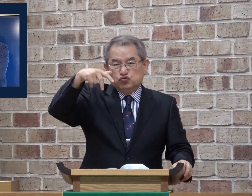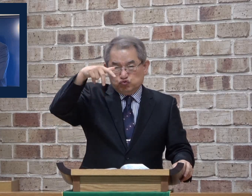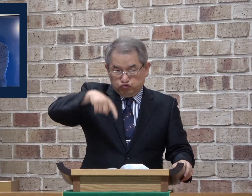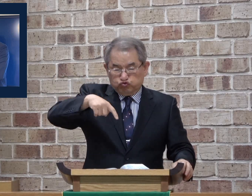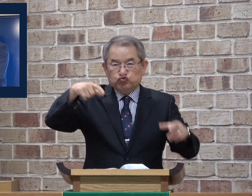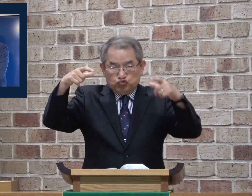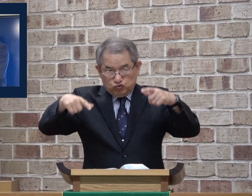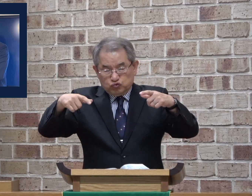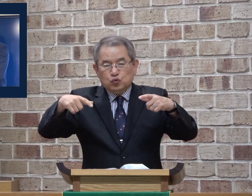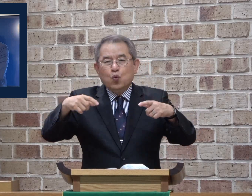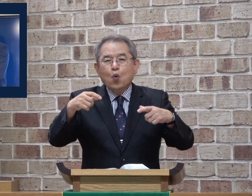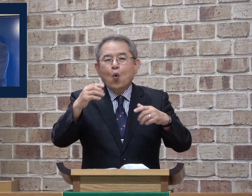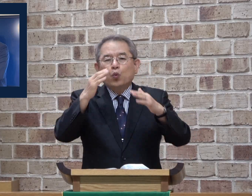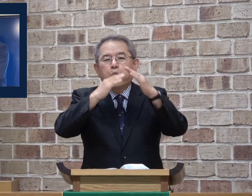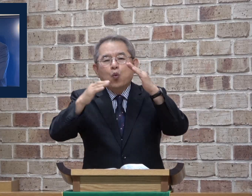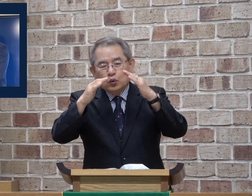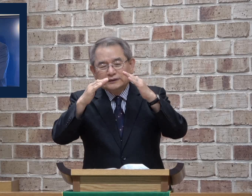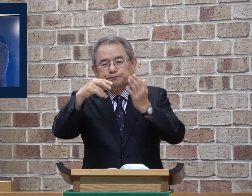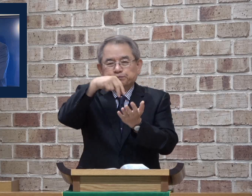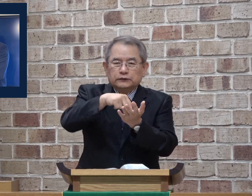저기는 지금 텍사스주에 있는 공립학교입니다.